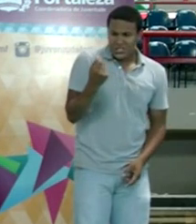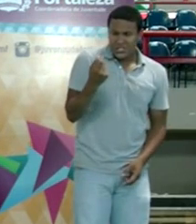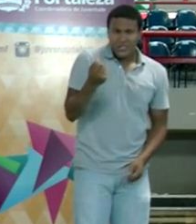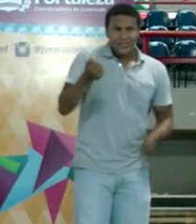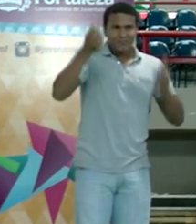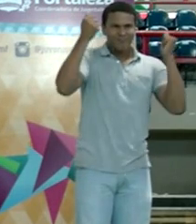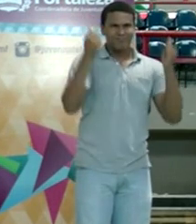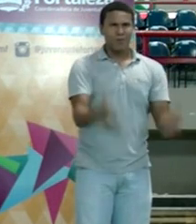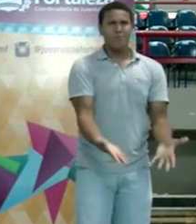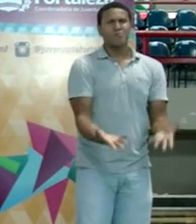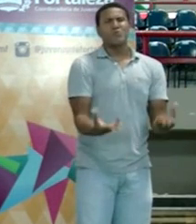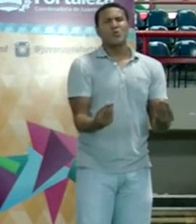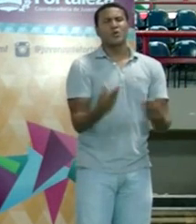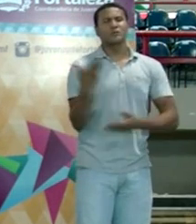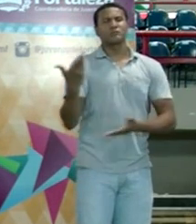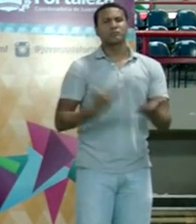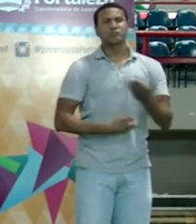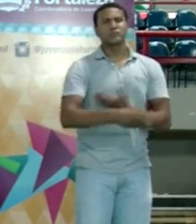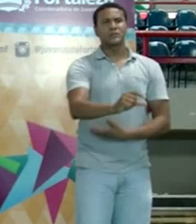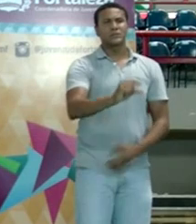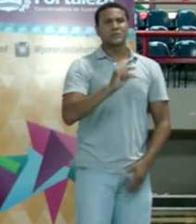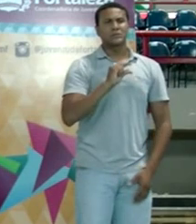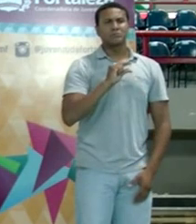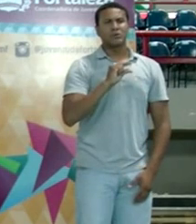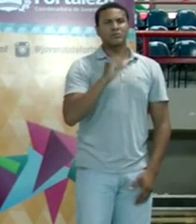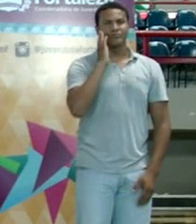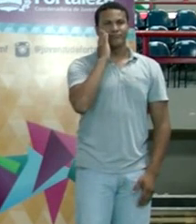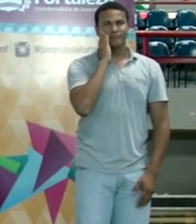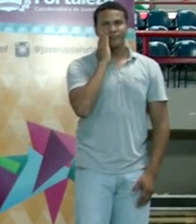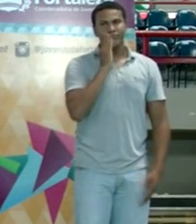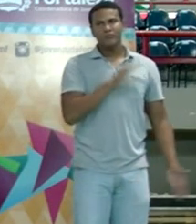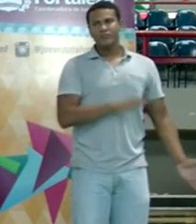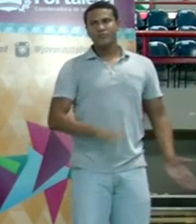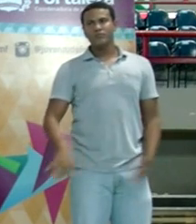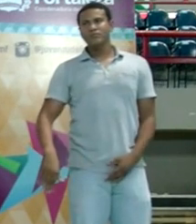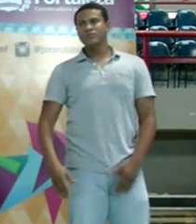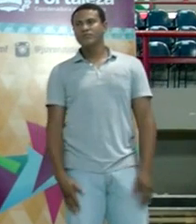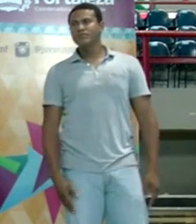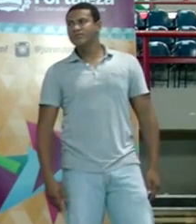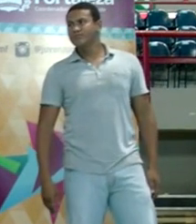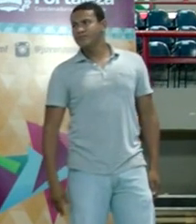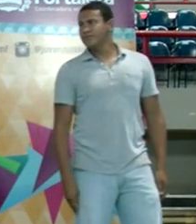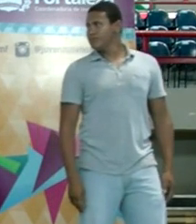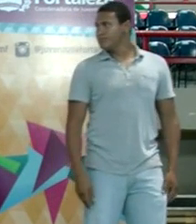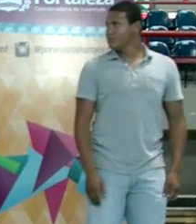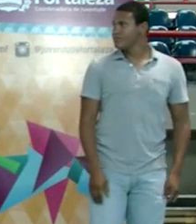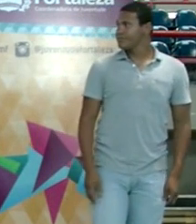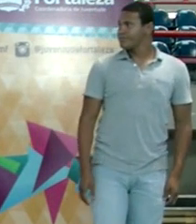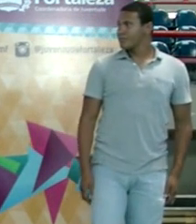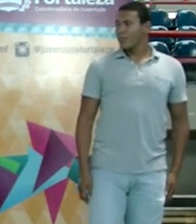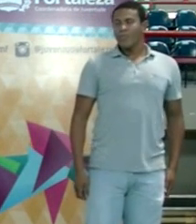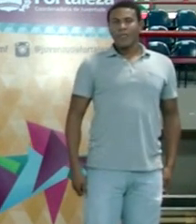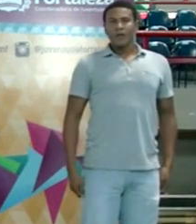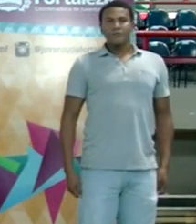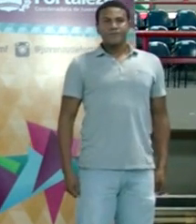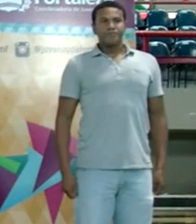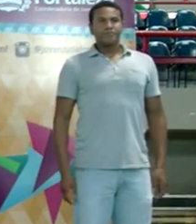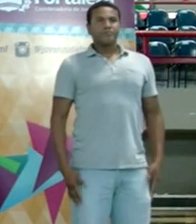custo-benefício, certo? Seria aí a citação. E, deixa eu responder as duas logo para eu poder partir para